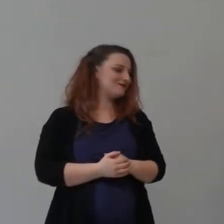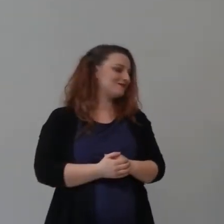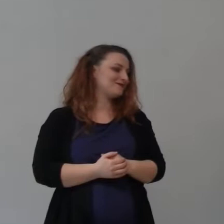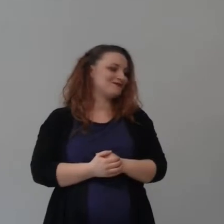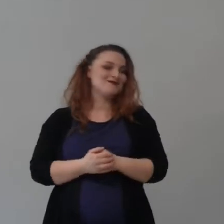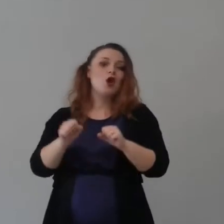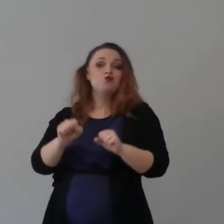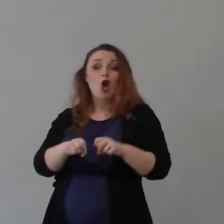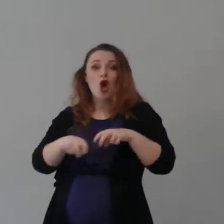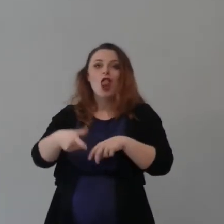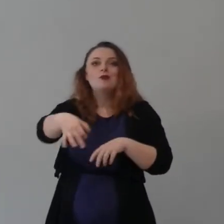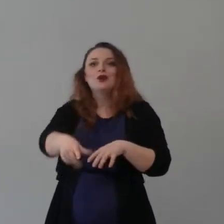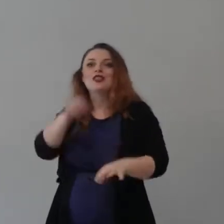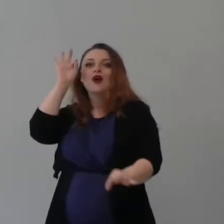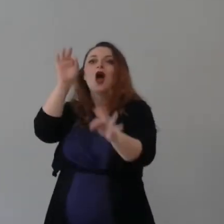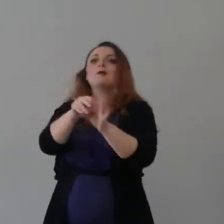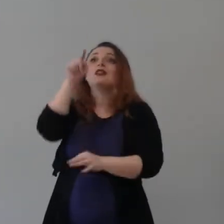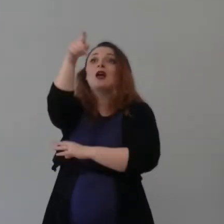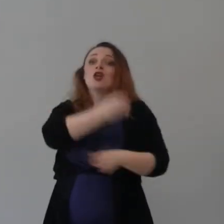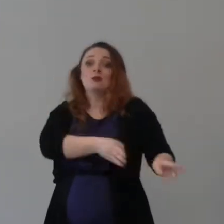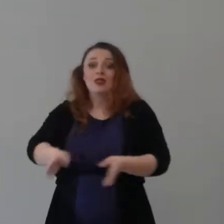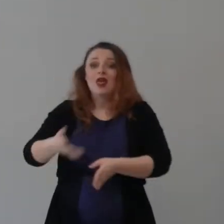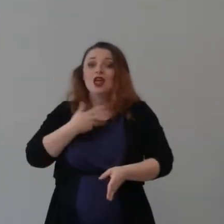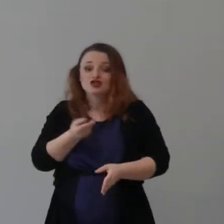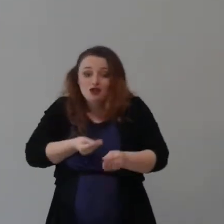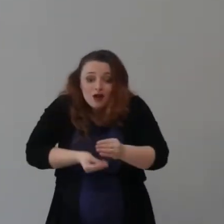Abbiamo corso in ospedale per andare a trovare il nostro figlio.